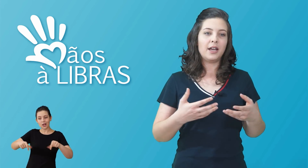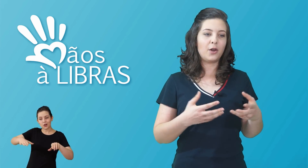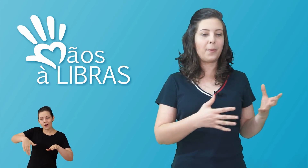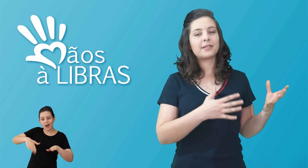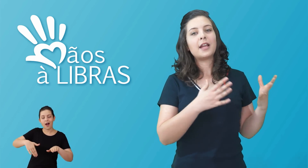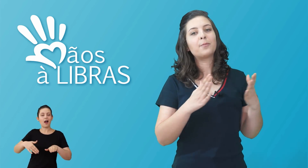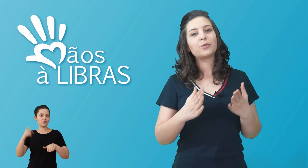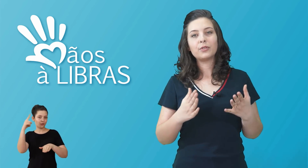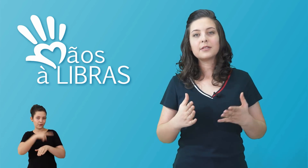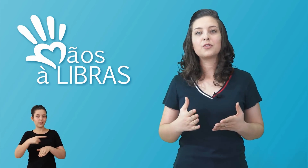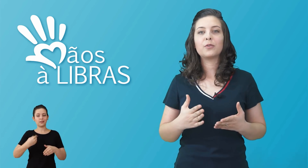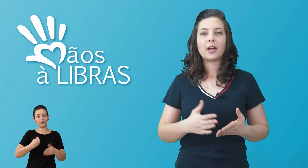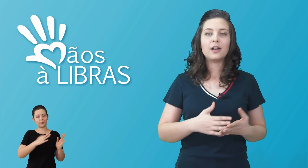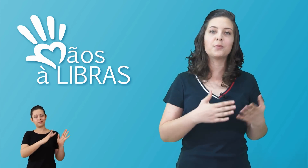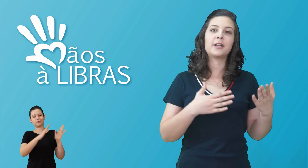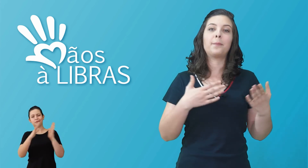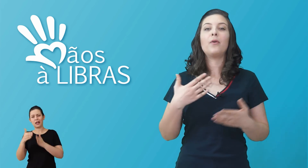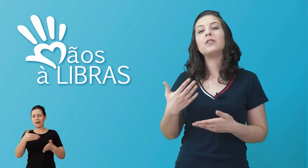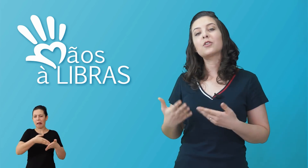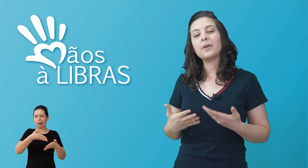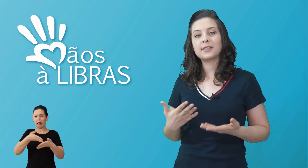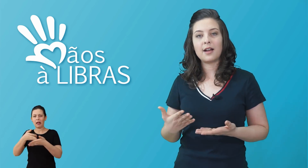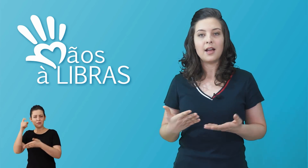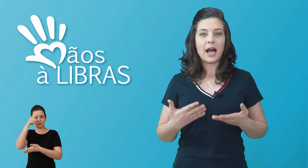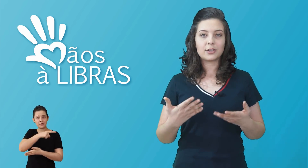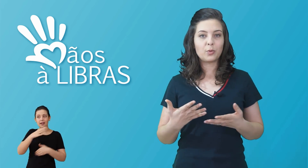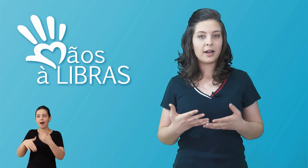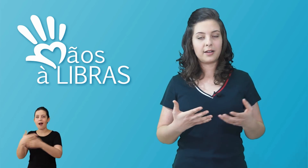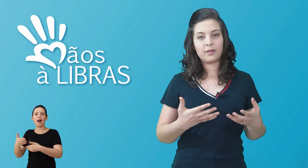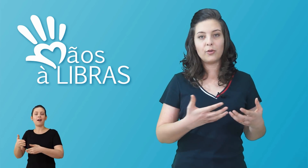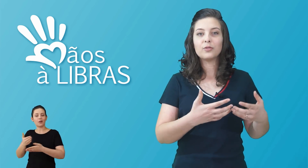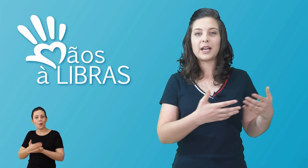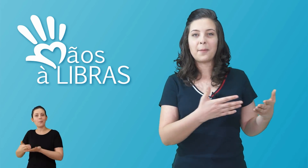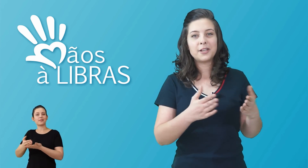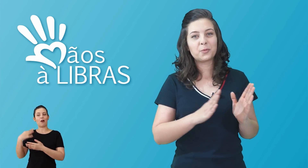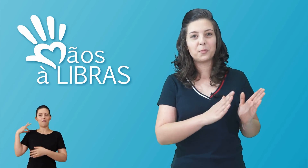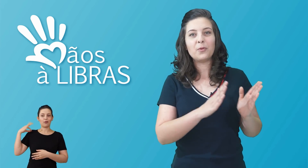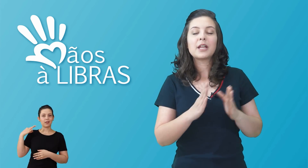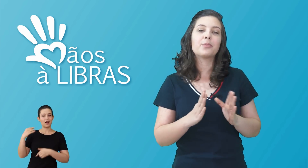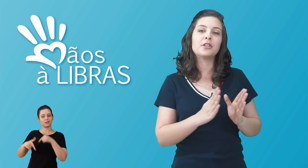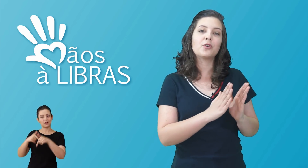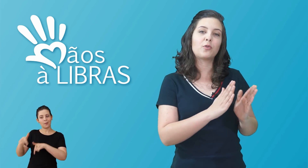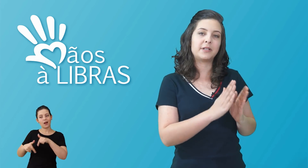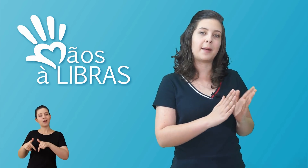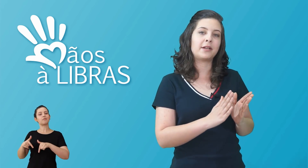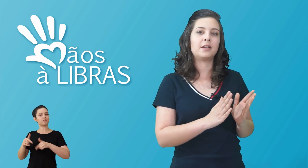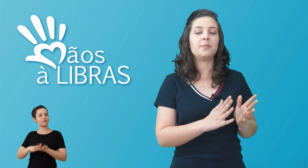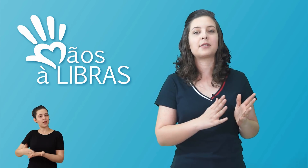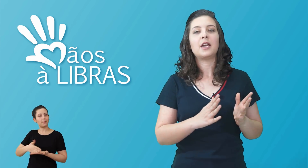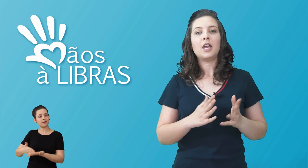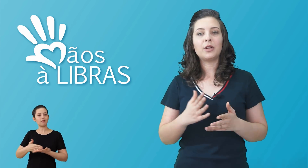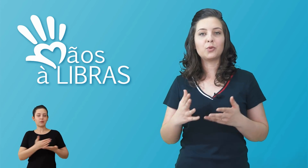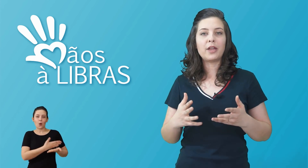Então, eu passei por toda essa dificuldade para depois começar a atuar voluntariamente por um bom tempo. Desde que eu comecei a